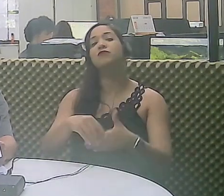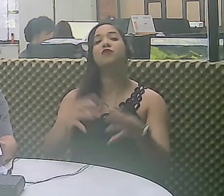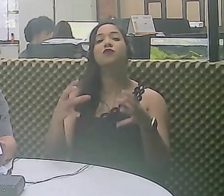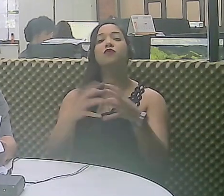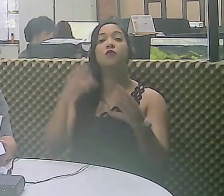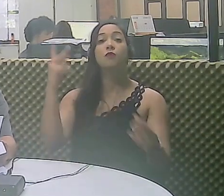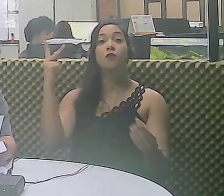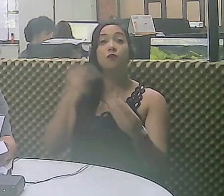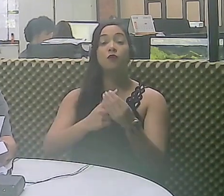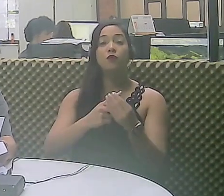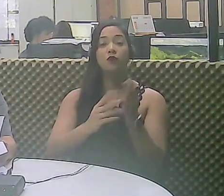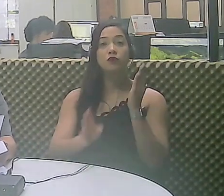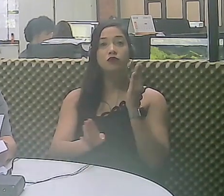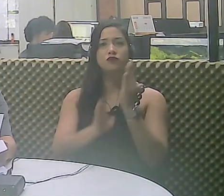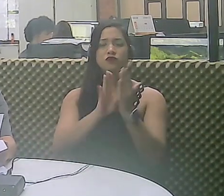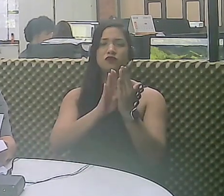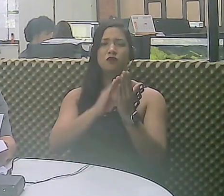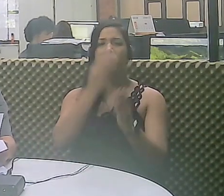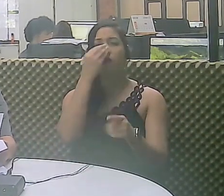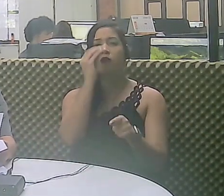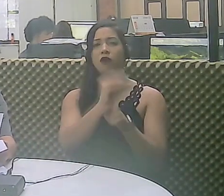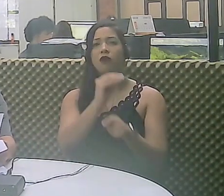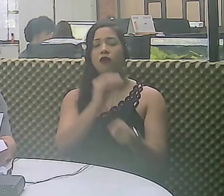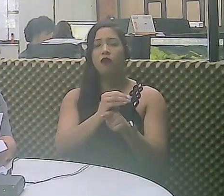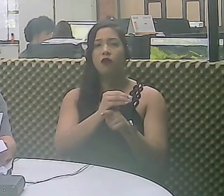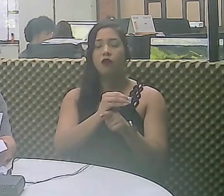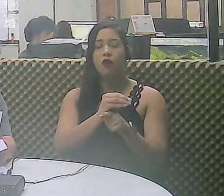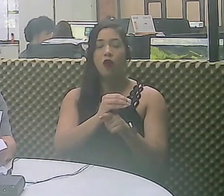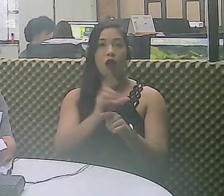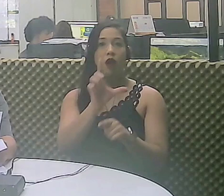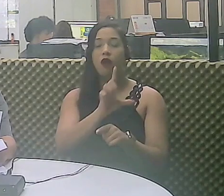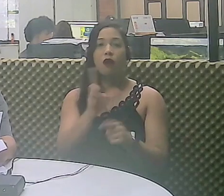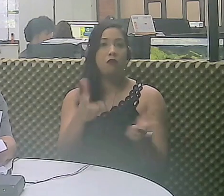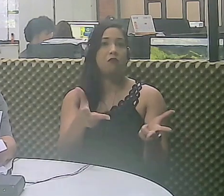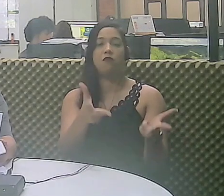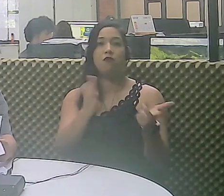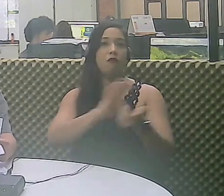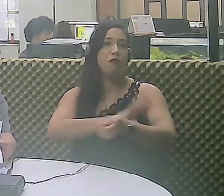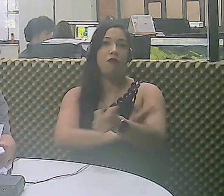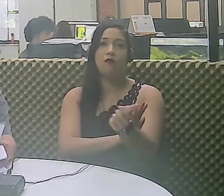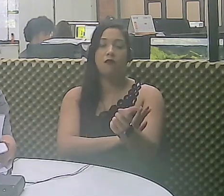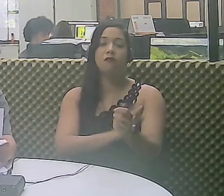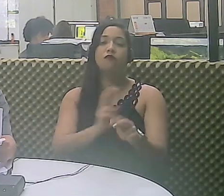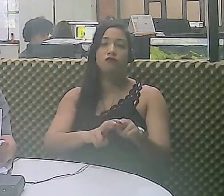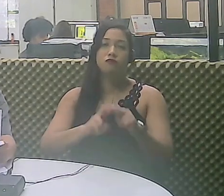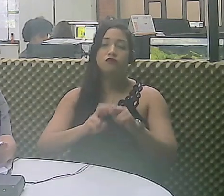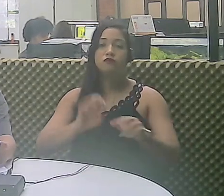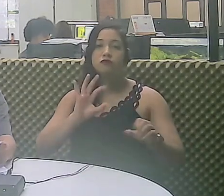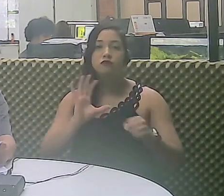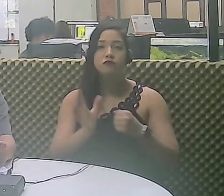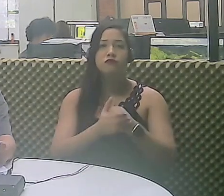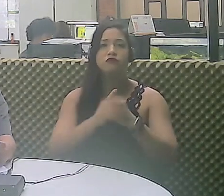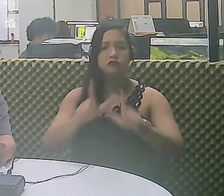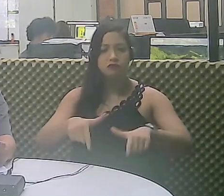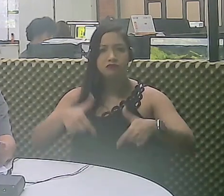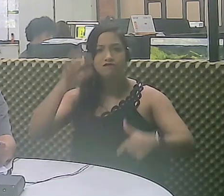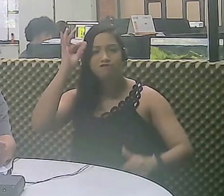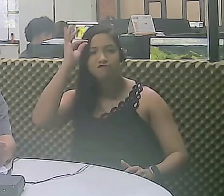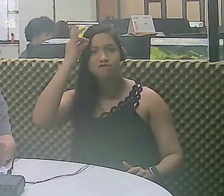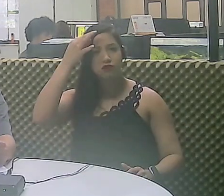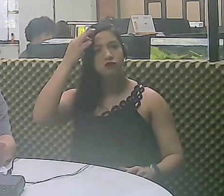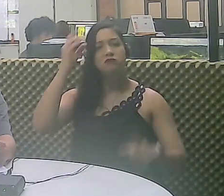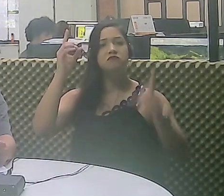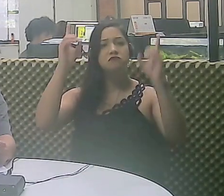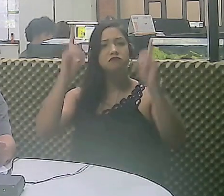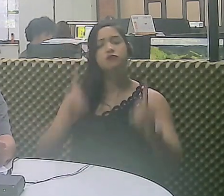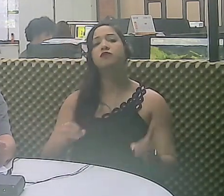PROCON constatou a negligência diante um caso claro de racismo e, portanto, o órgão de proteção agiu de imediato para garantir